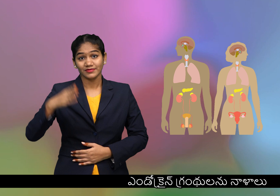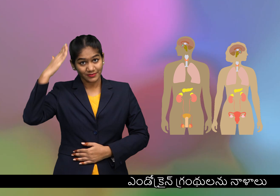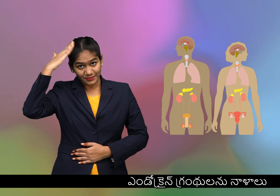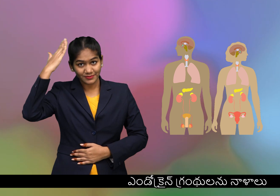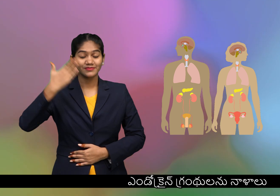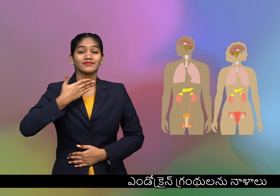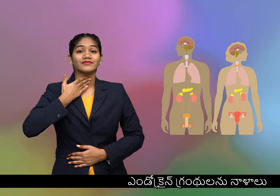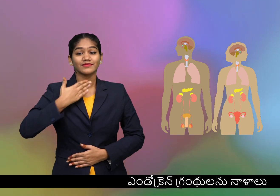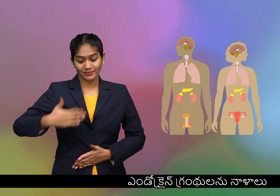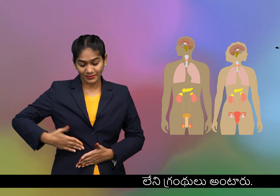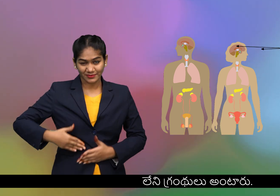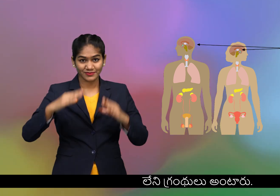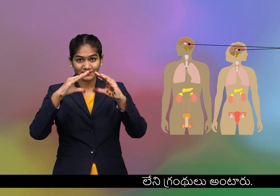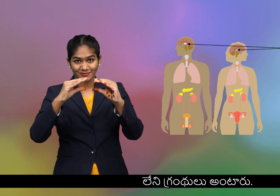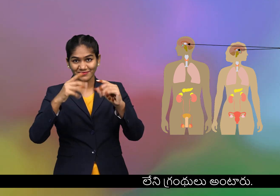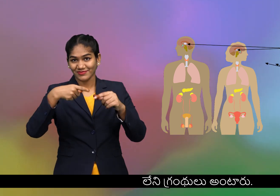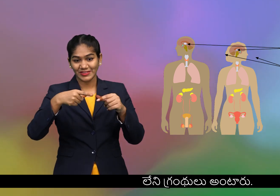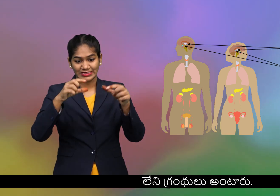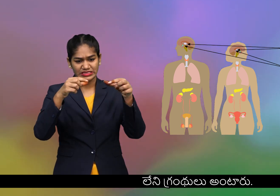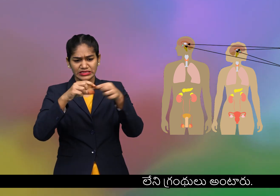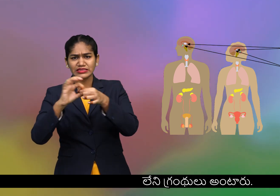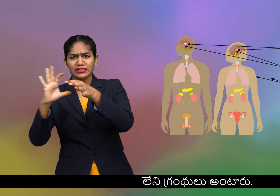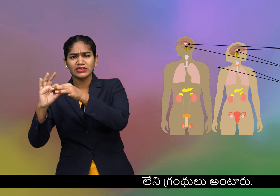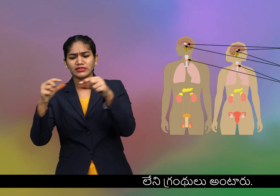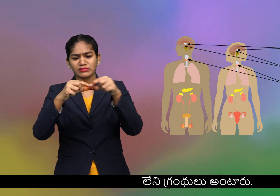ఎండోక్రైన్ గ్రంథులను నాళాలు లేని గ్రంథులు అంటారు.